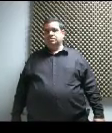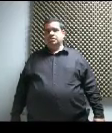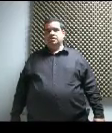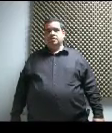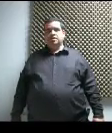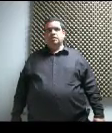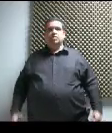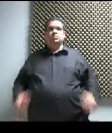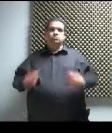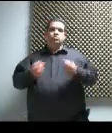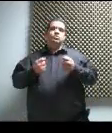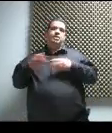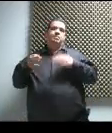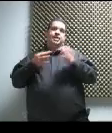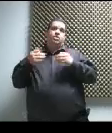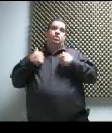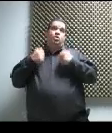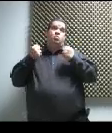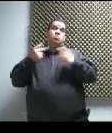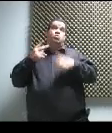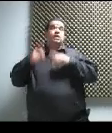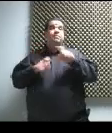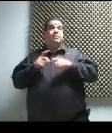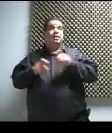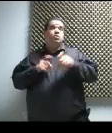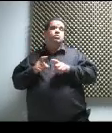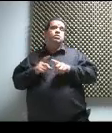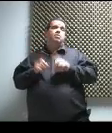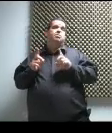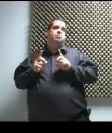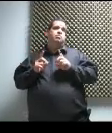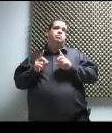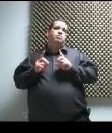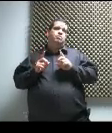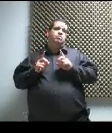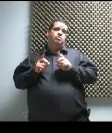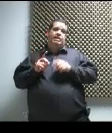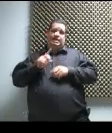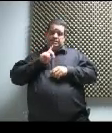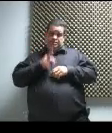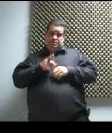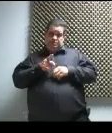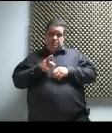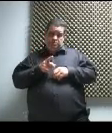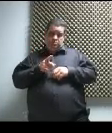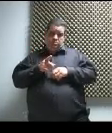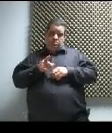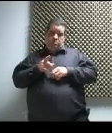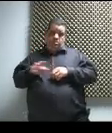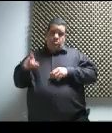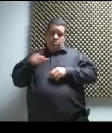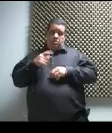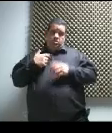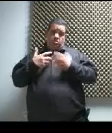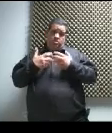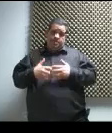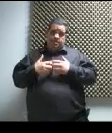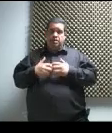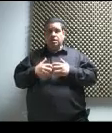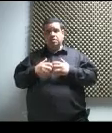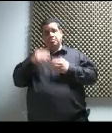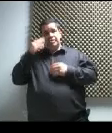¿no? Y yo tengo muchas preguntas. ¿Cómo no? Pero en esto, es cierto que ya, o sea, que bueno, ustedes tienen toda la maquinaria ya en